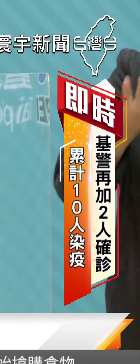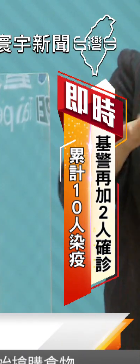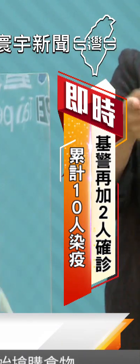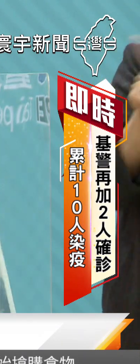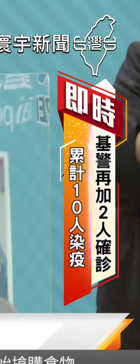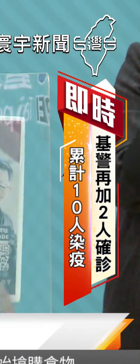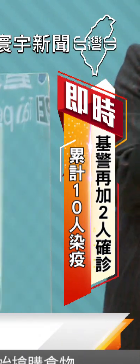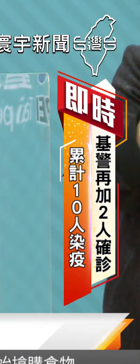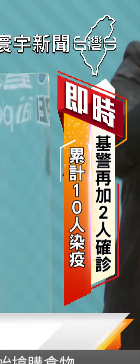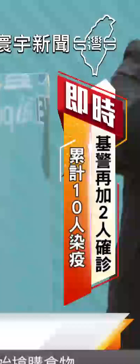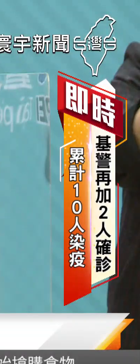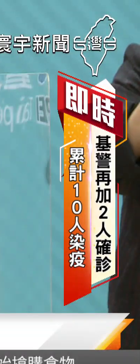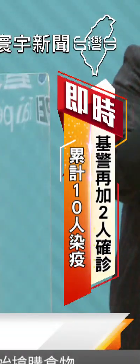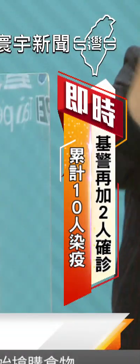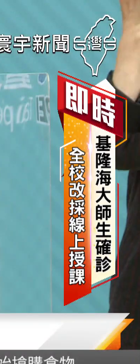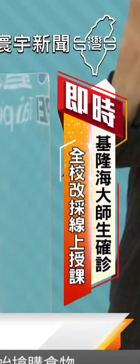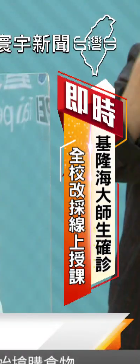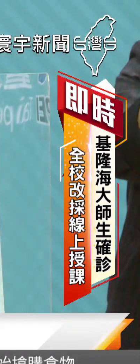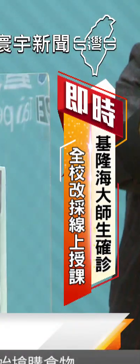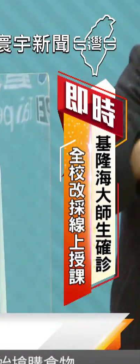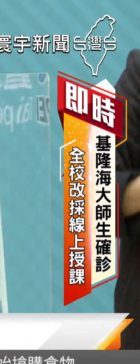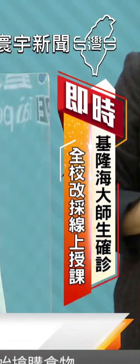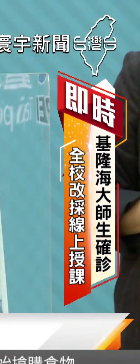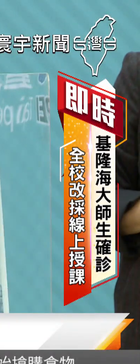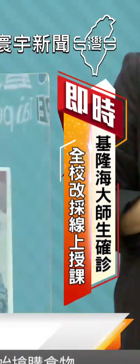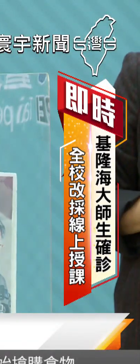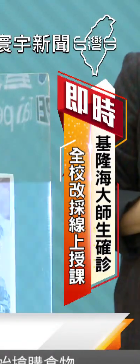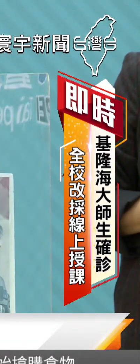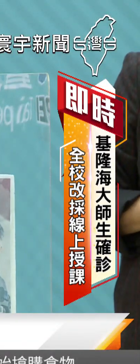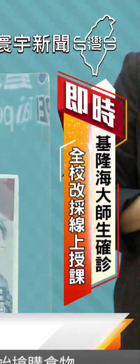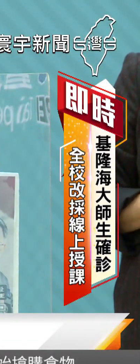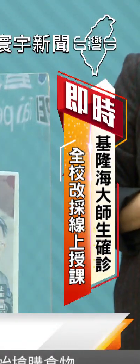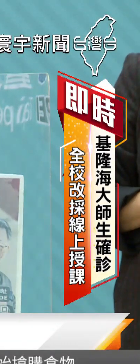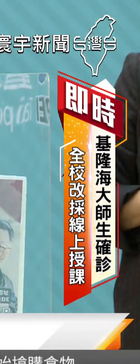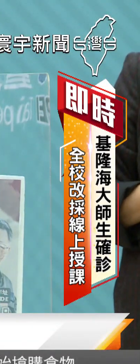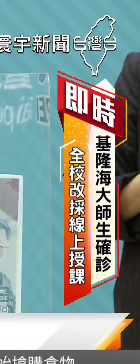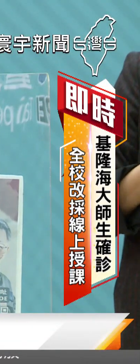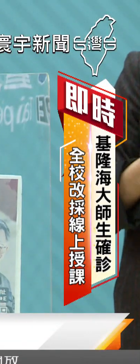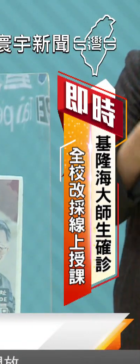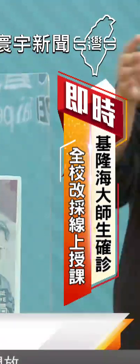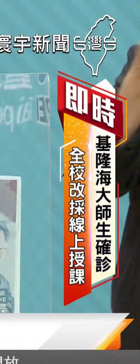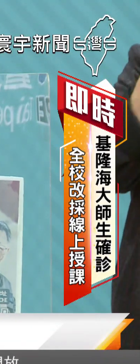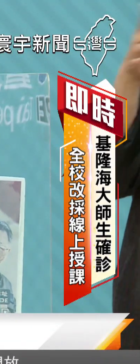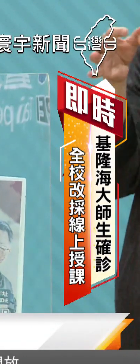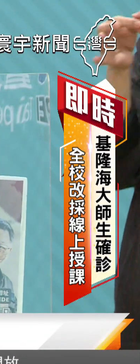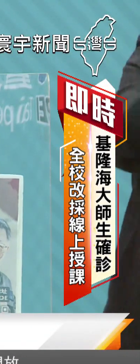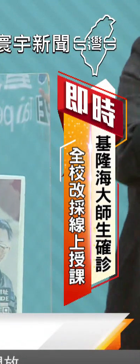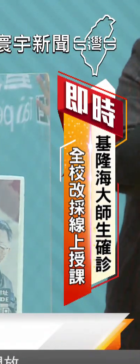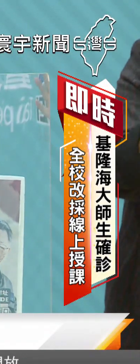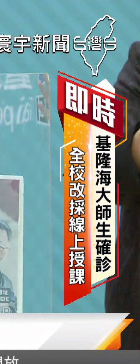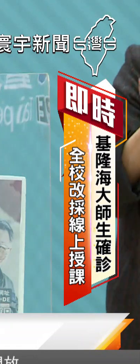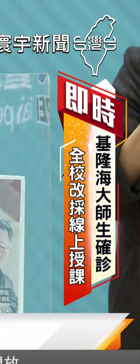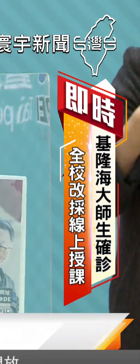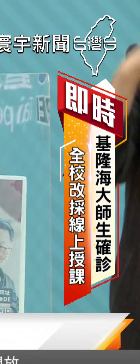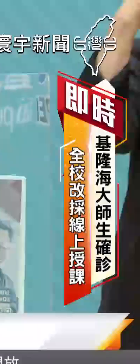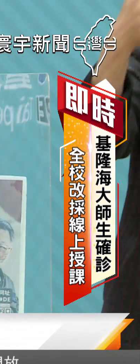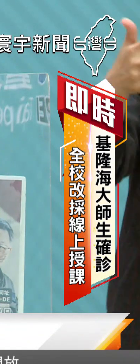北市的这个预约系统随即登场，无缝接轨，所以下礼